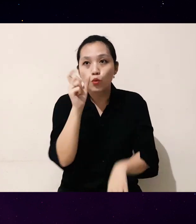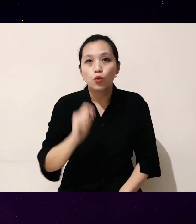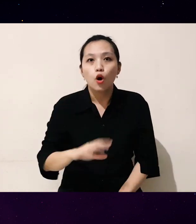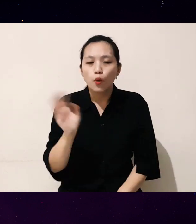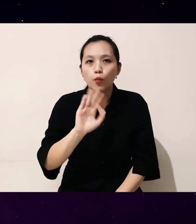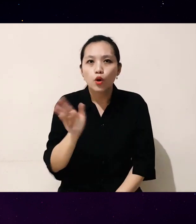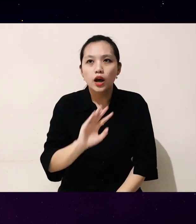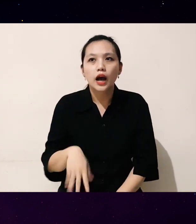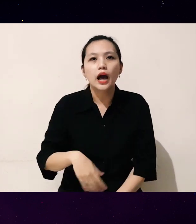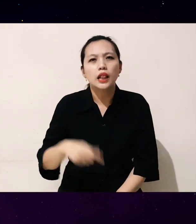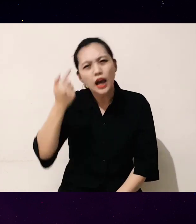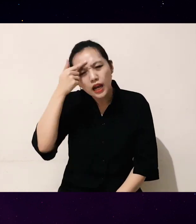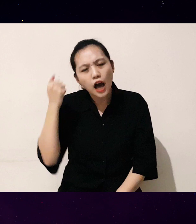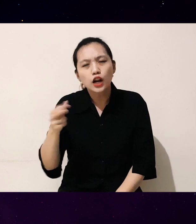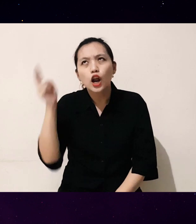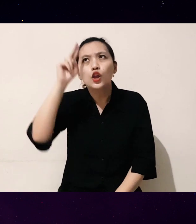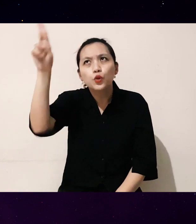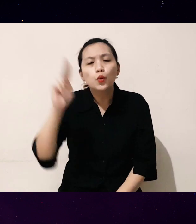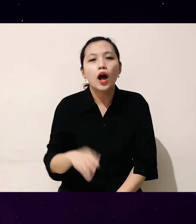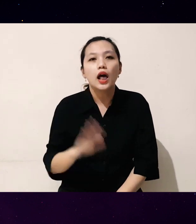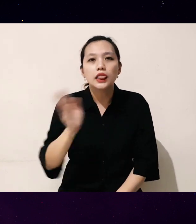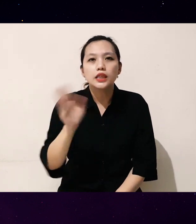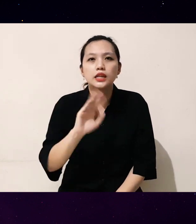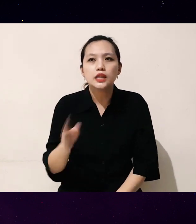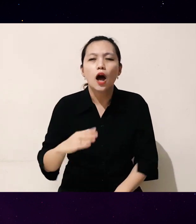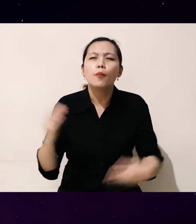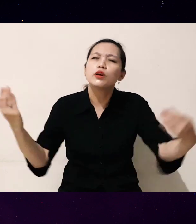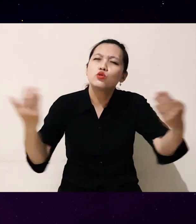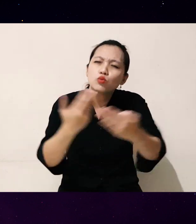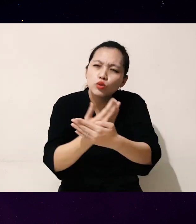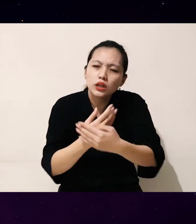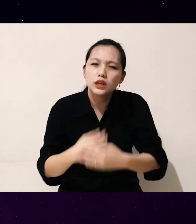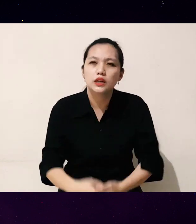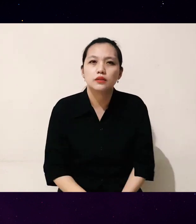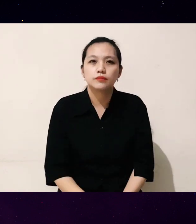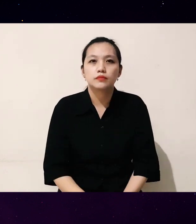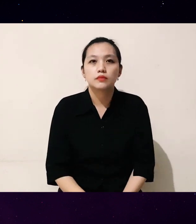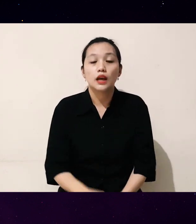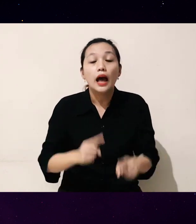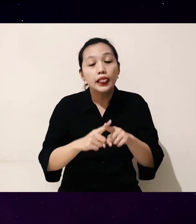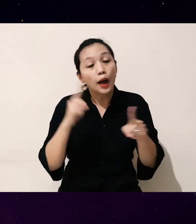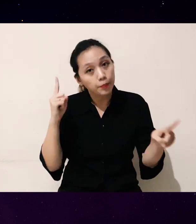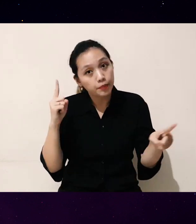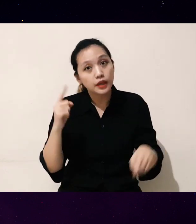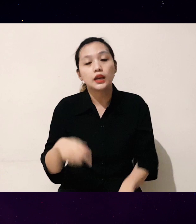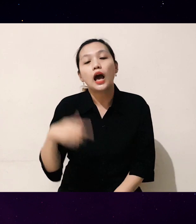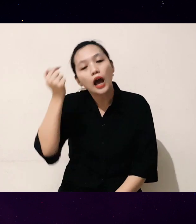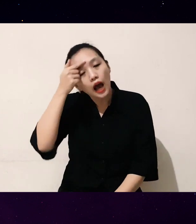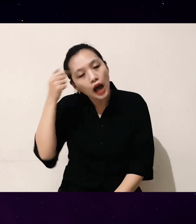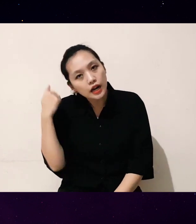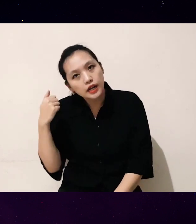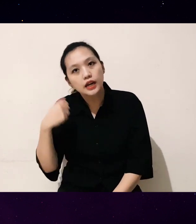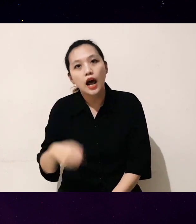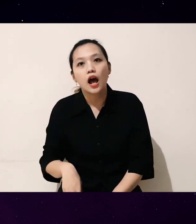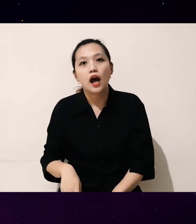tidak peduli. Masalah kita sering disebabkan oleh karena salah postur. Akibat